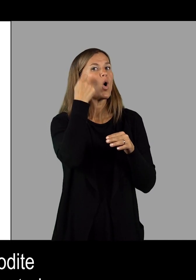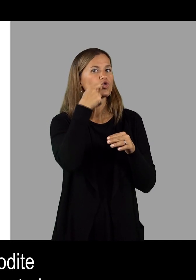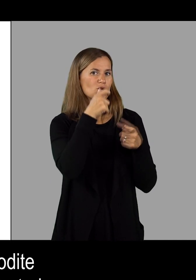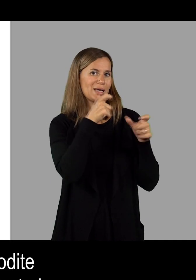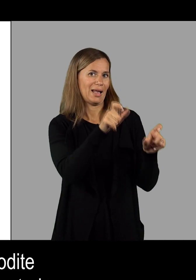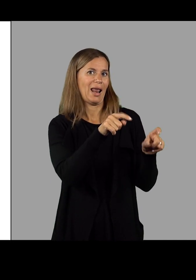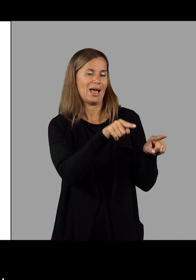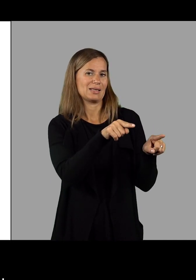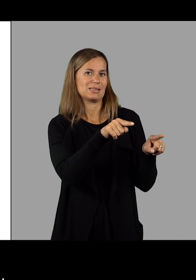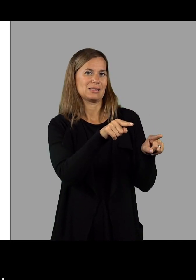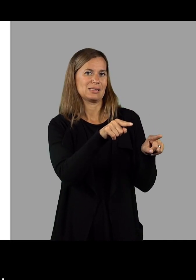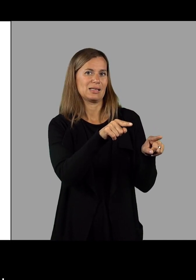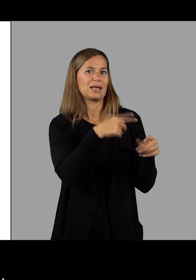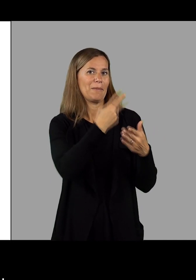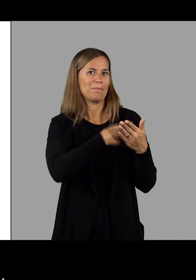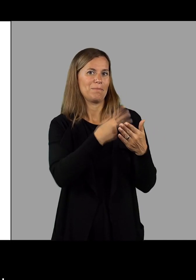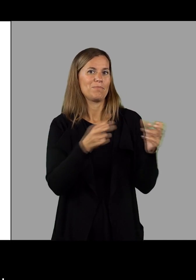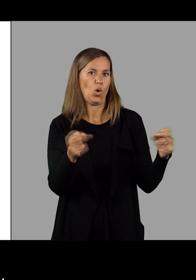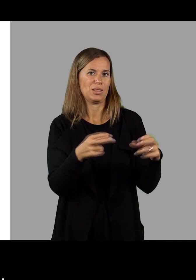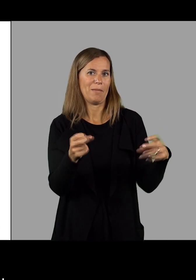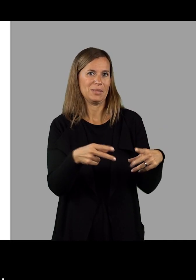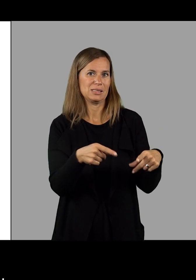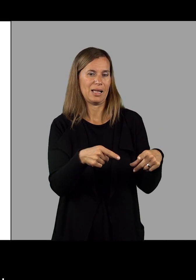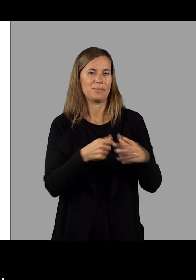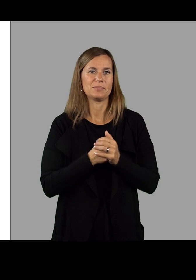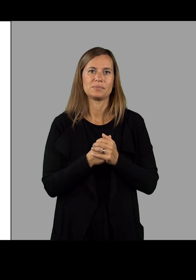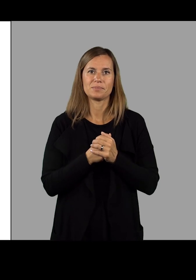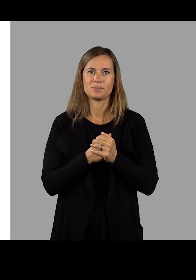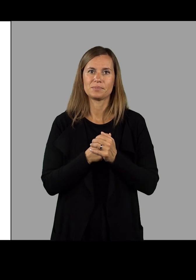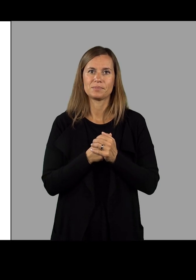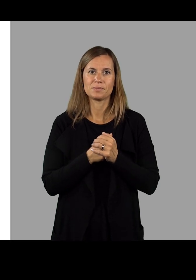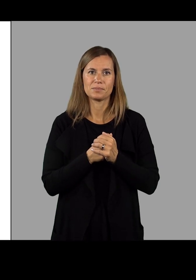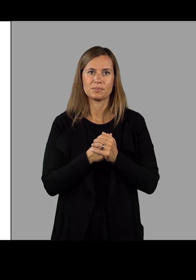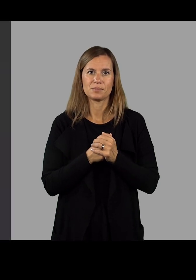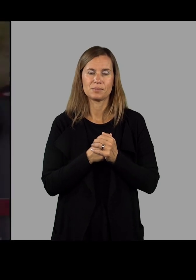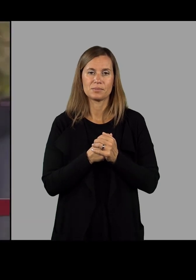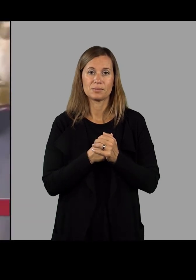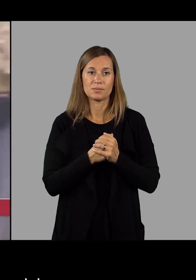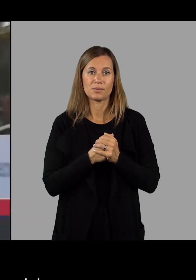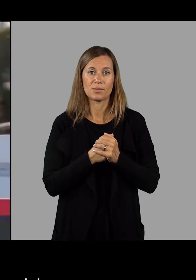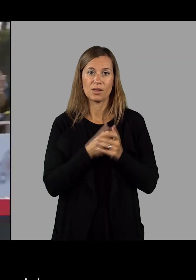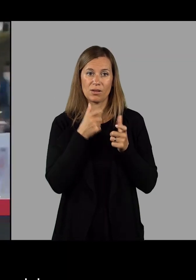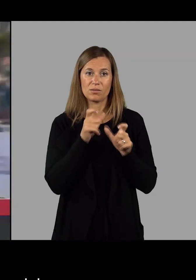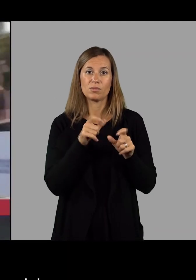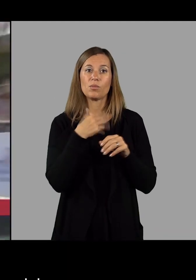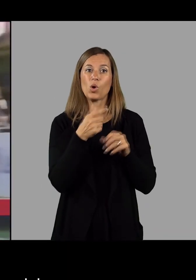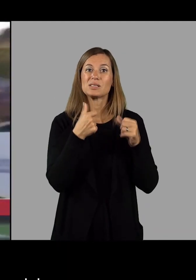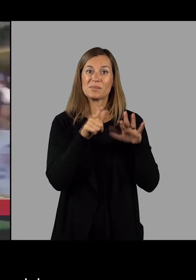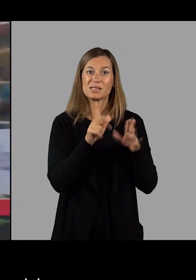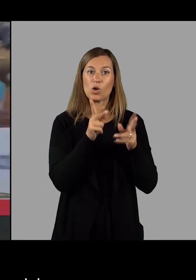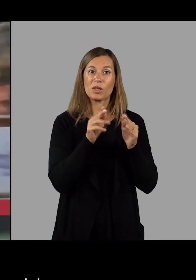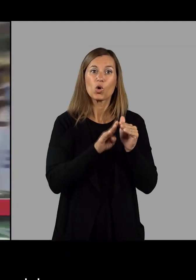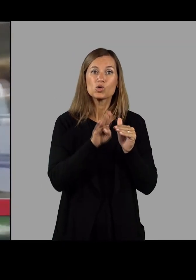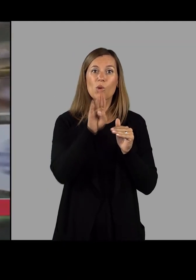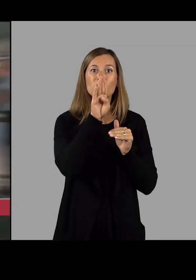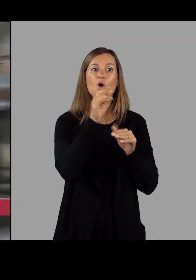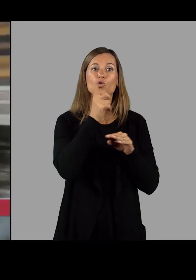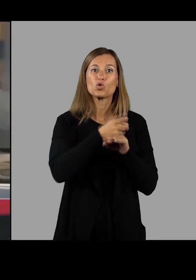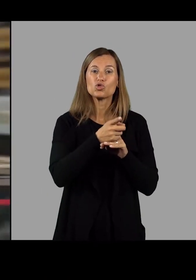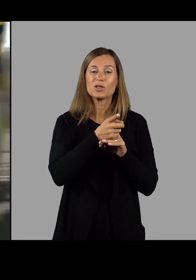glas sintetizatorja govora, ki prebira podnapise. Po 17 kilometrih vzpona je odločitev